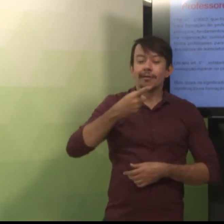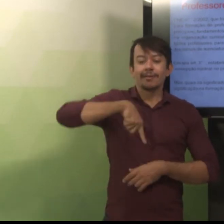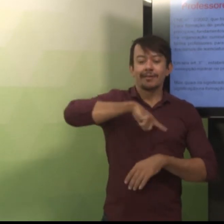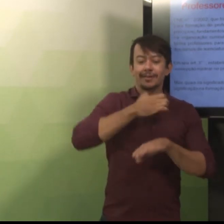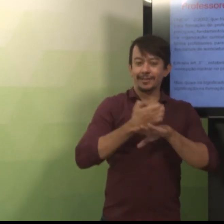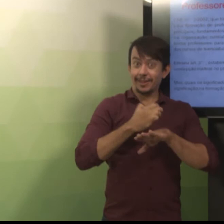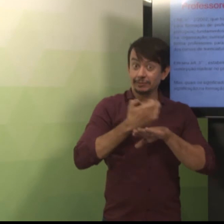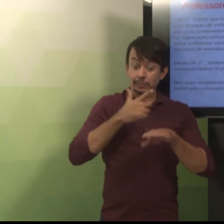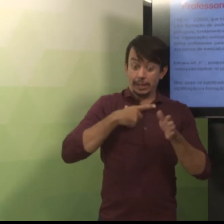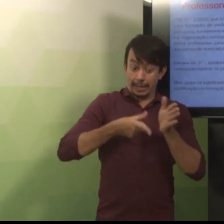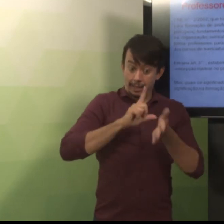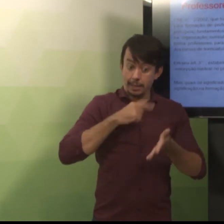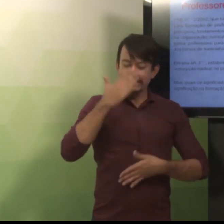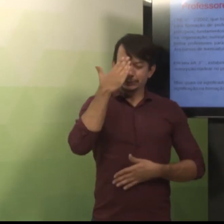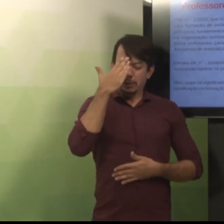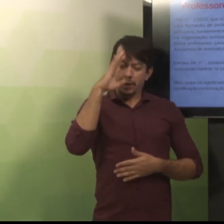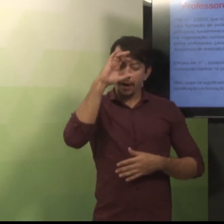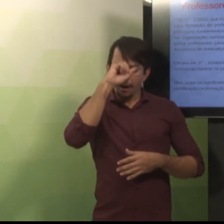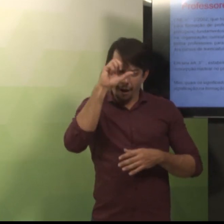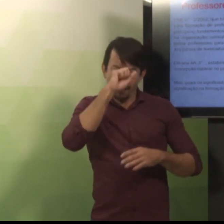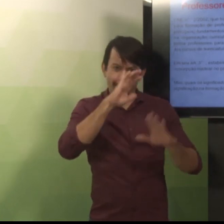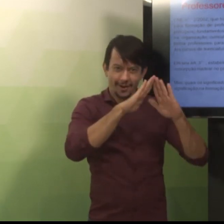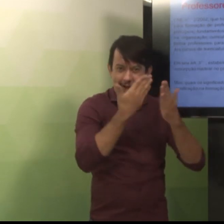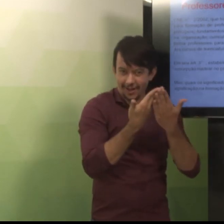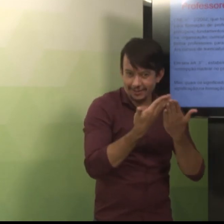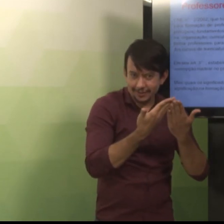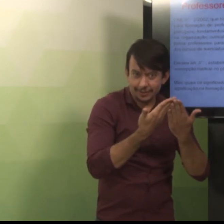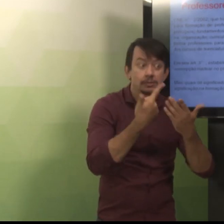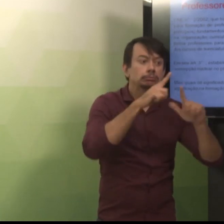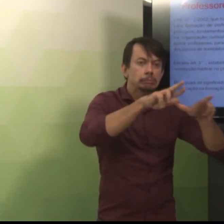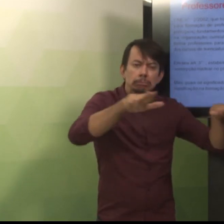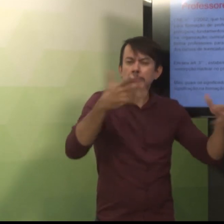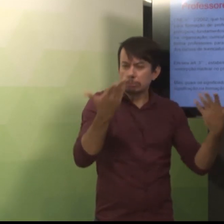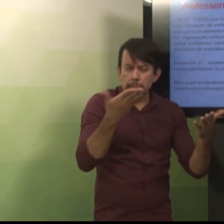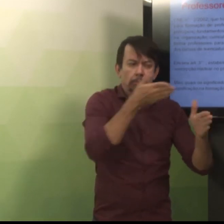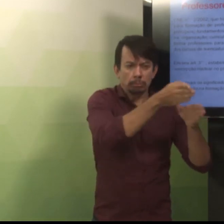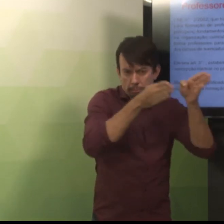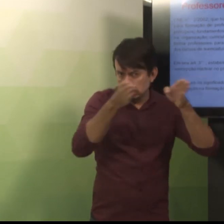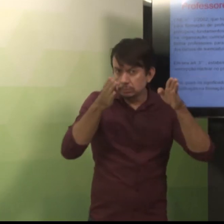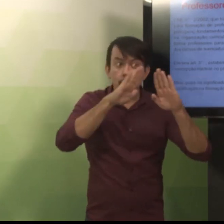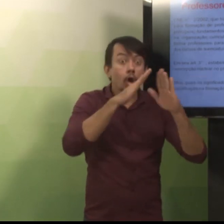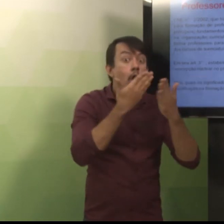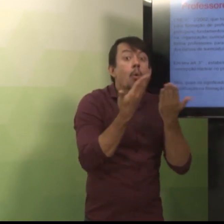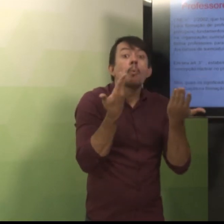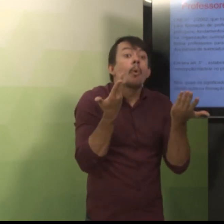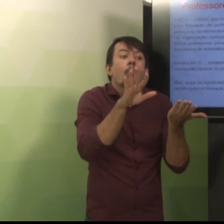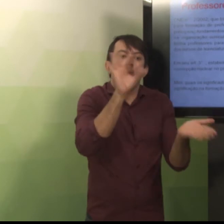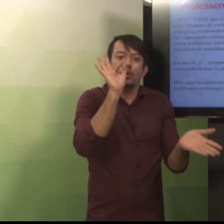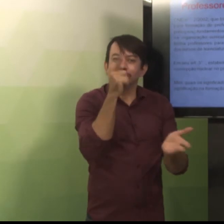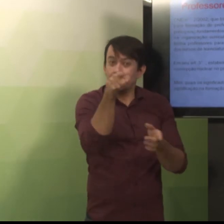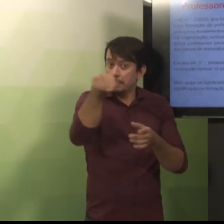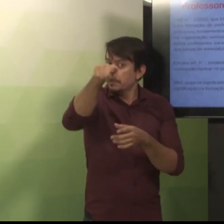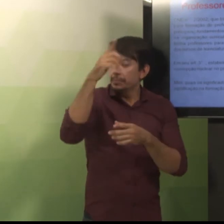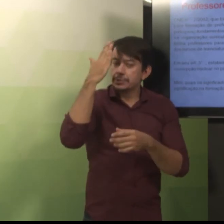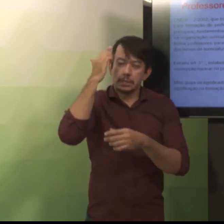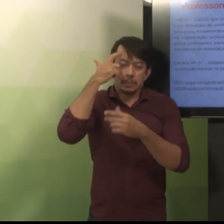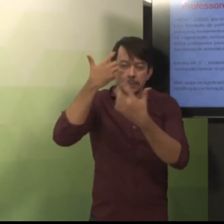Então é importante saber que, anteriormente ao estágio, ao processo de aprendizado, eu escolho a